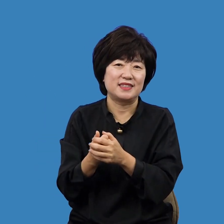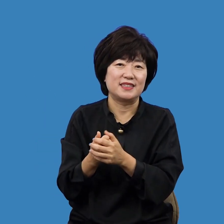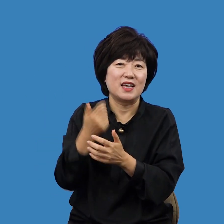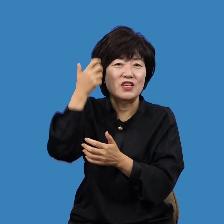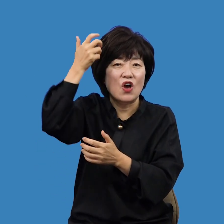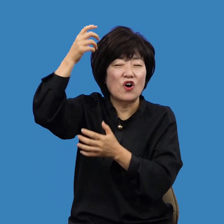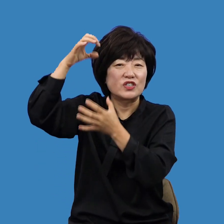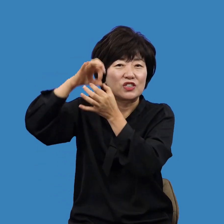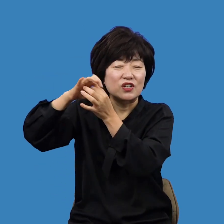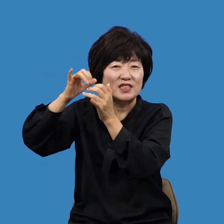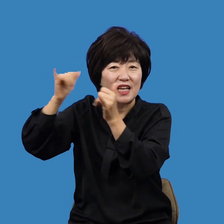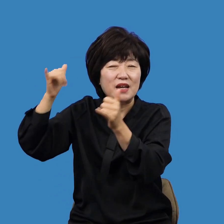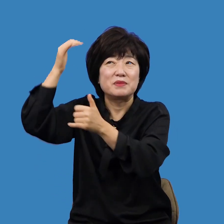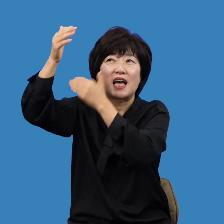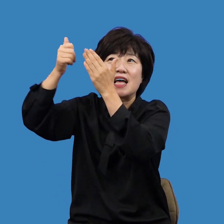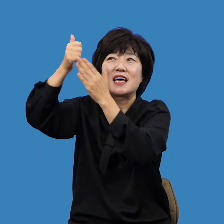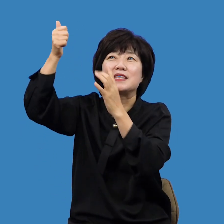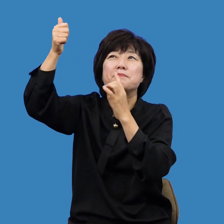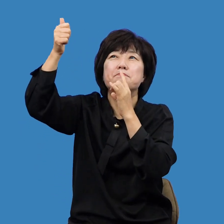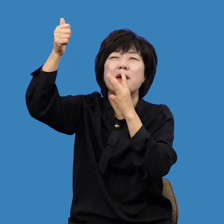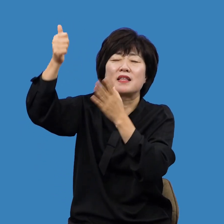사람은 하나님만을 높여요.